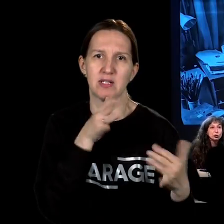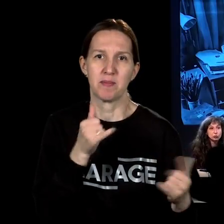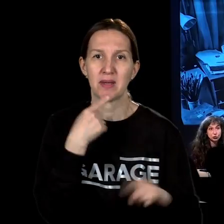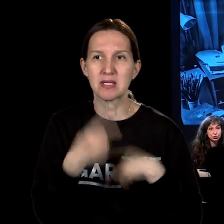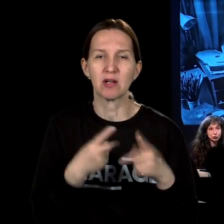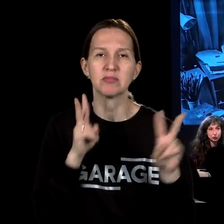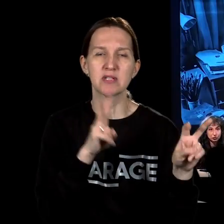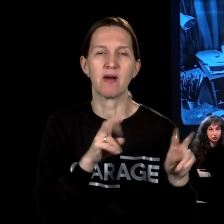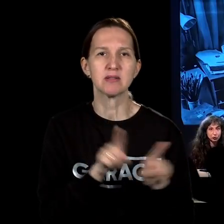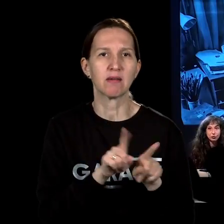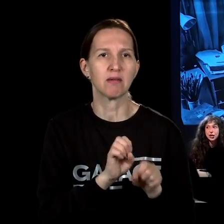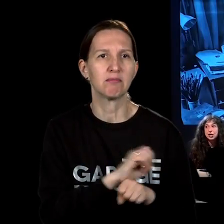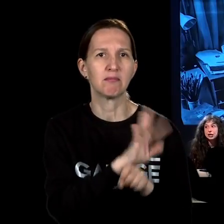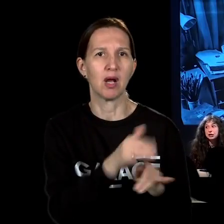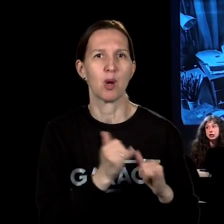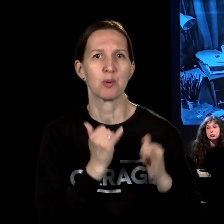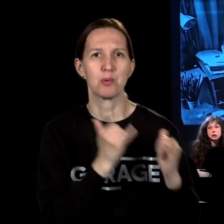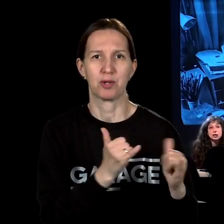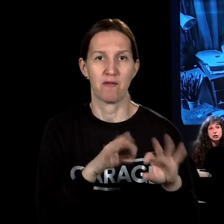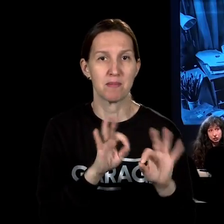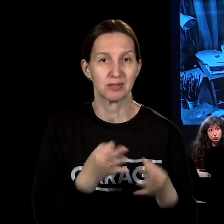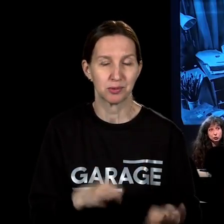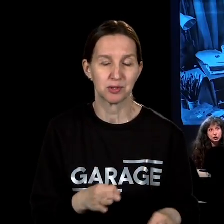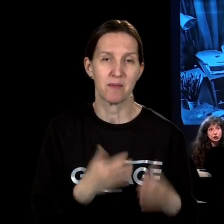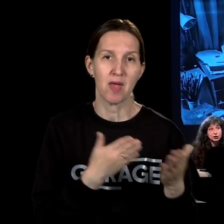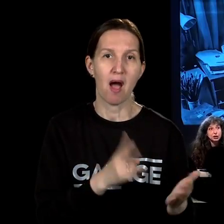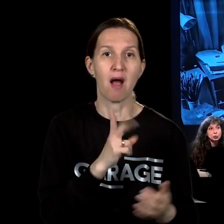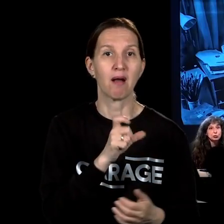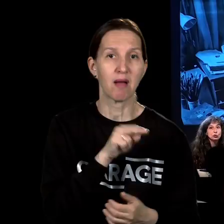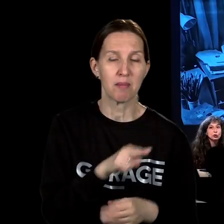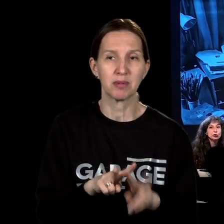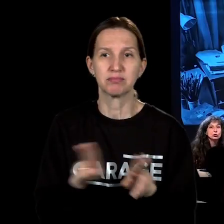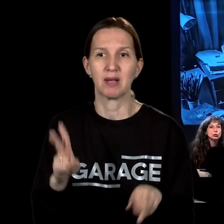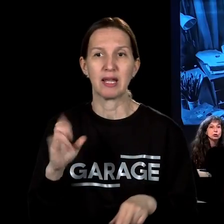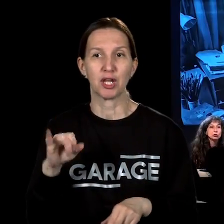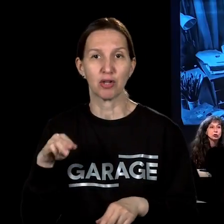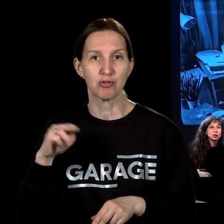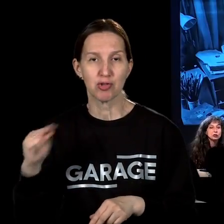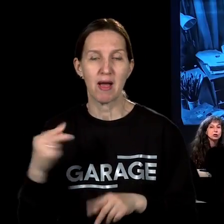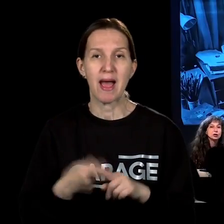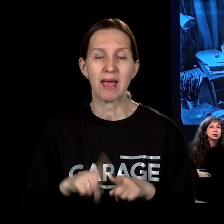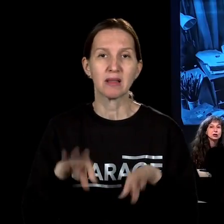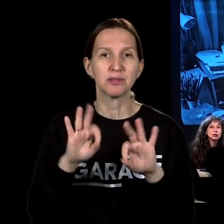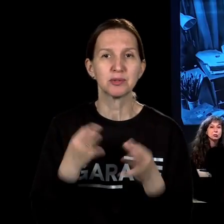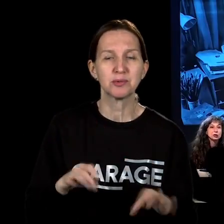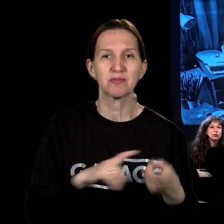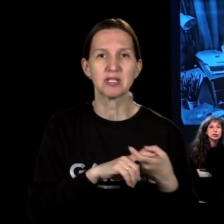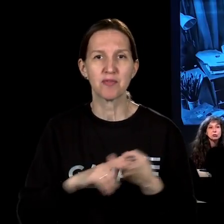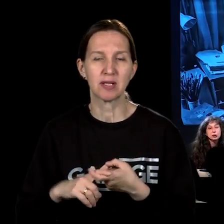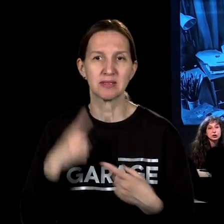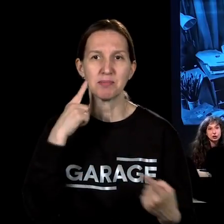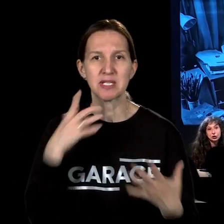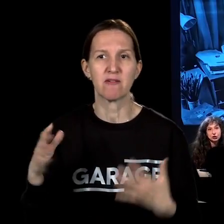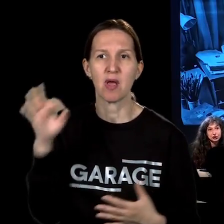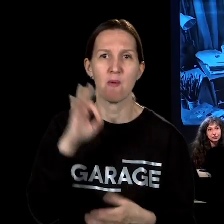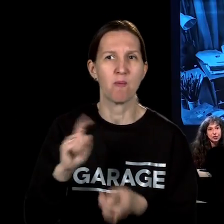является культовым еще больше во многом. И кэмп, и собственно, как и кич, по-моему, это искусство, которое также связано с неким представлением